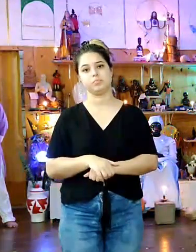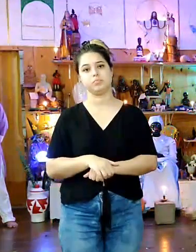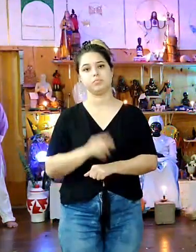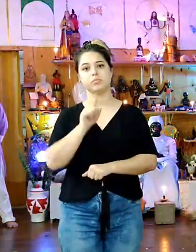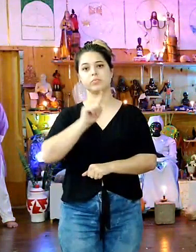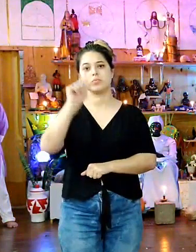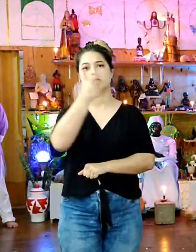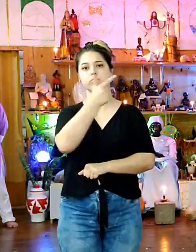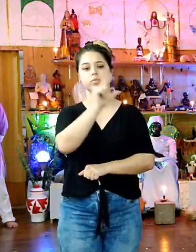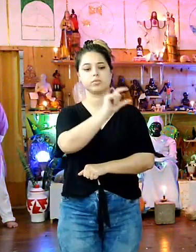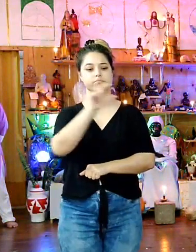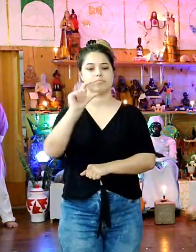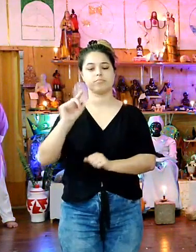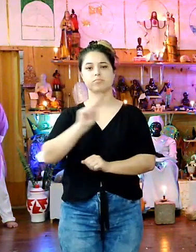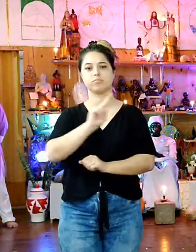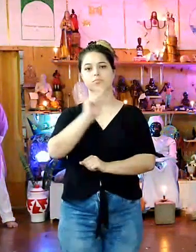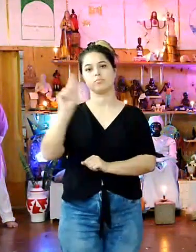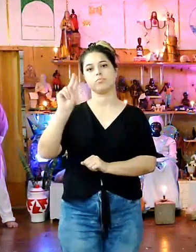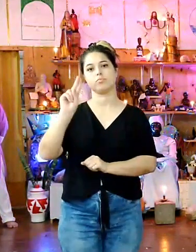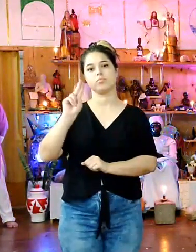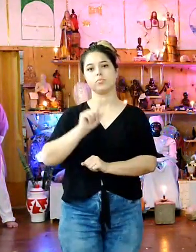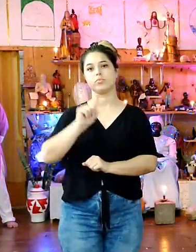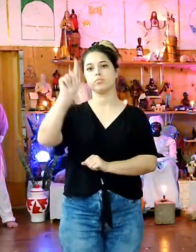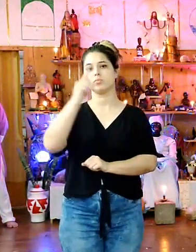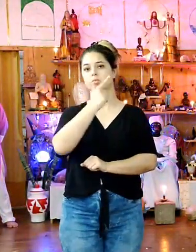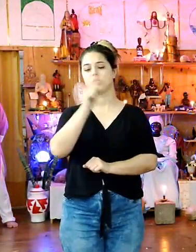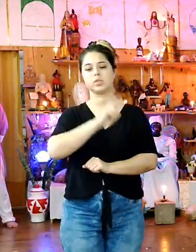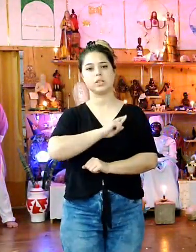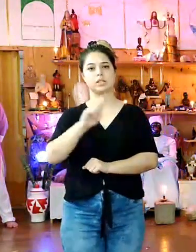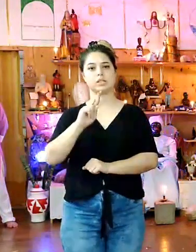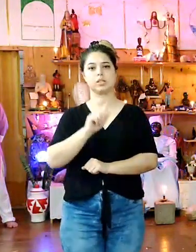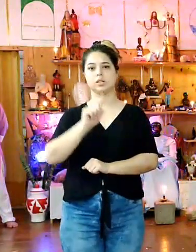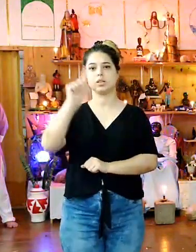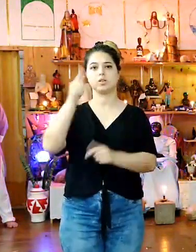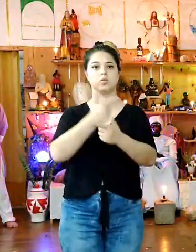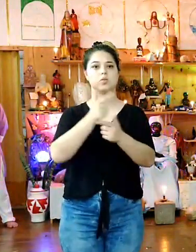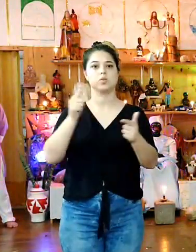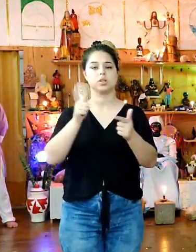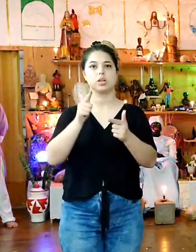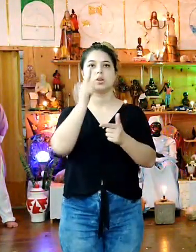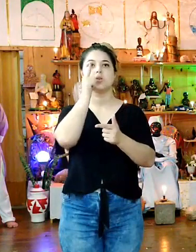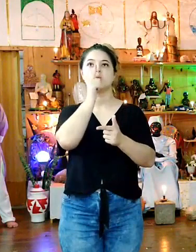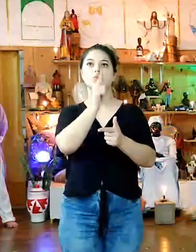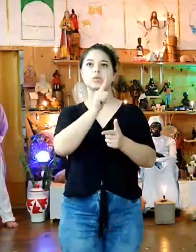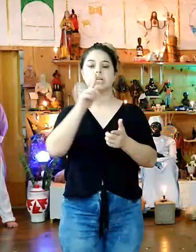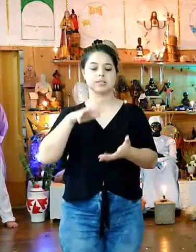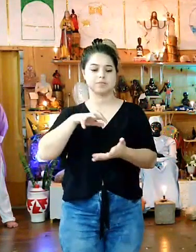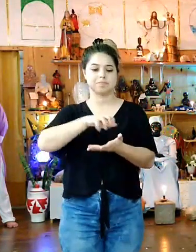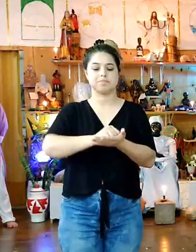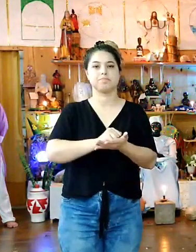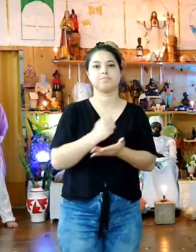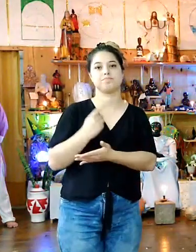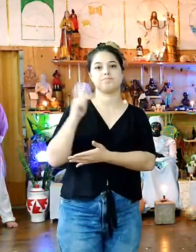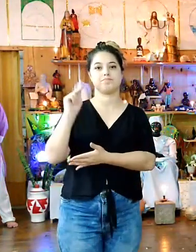Deus não tem nome. Deus não tem religião. Não tem religião que consegue se apropriar de